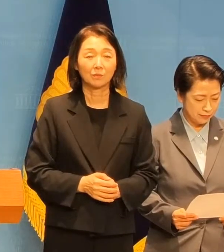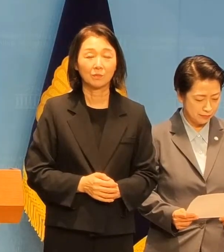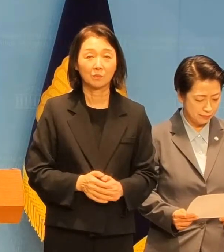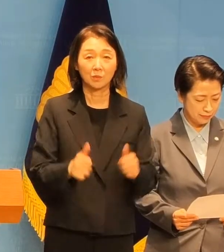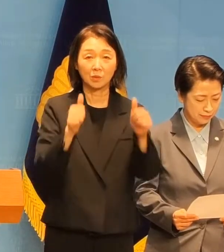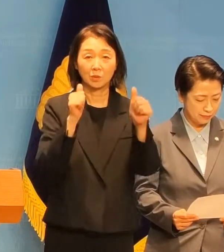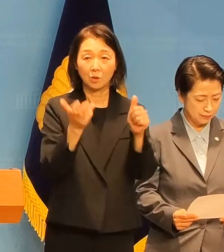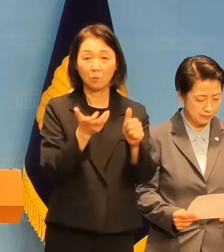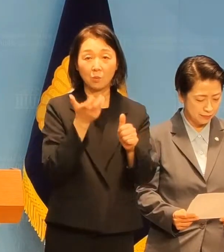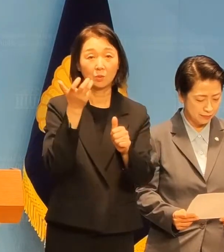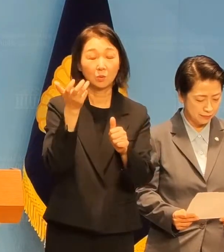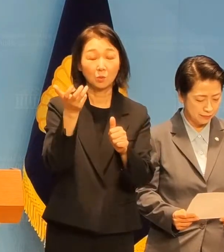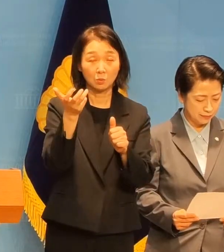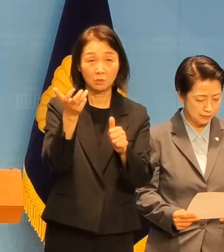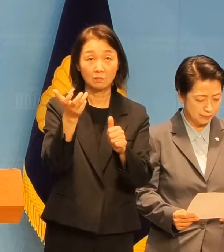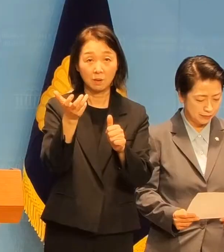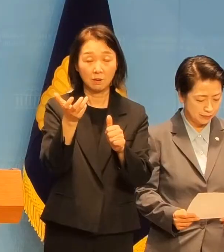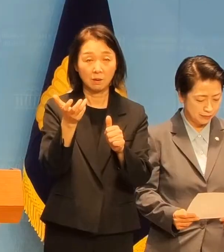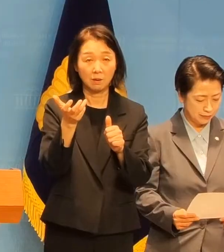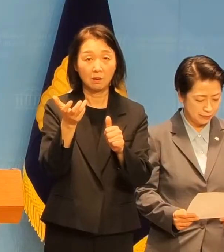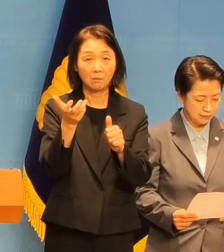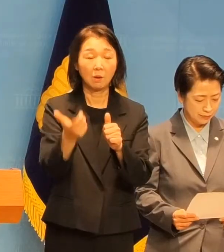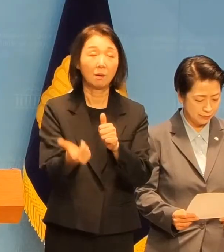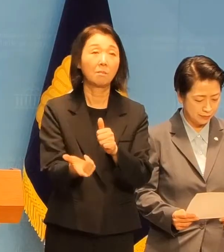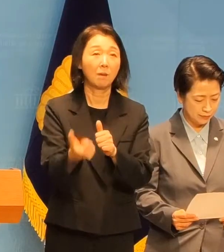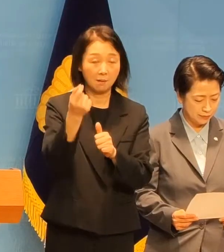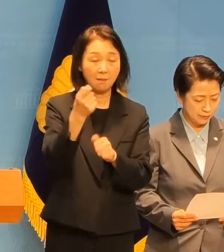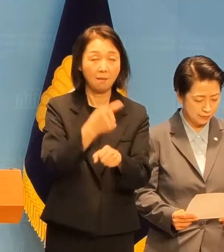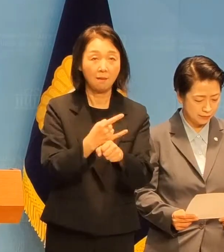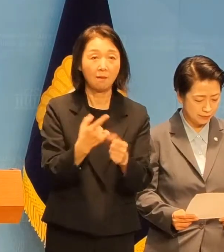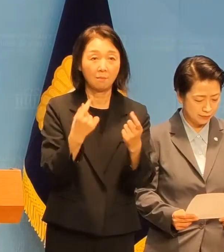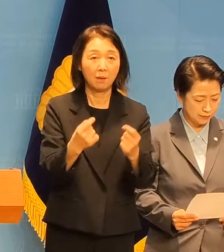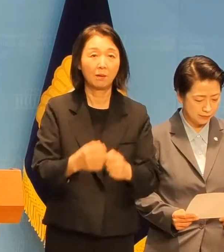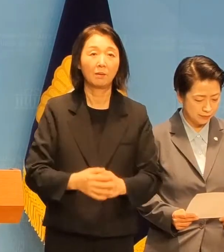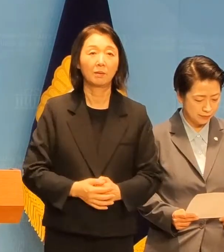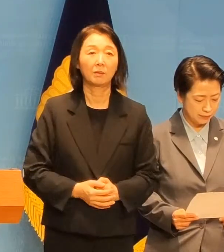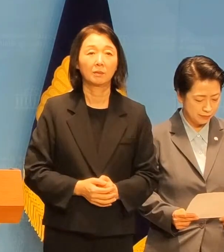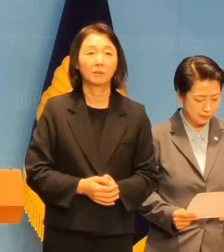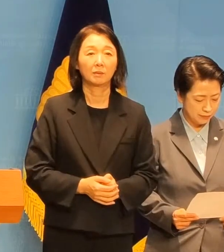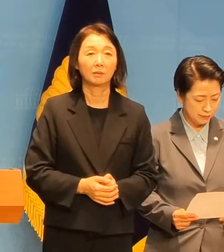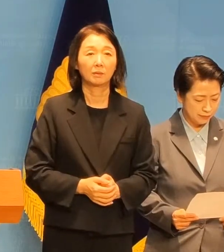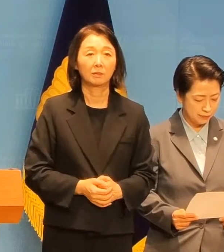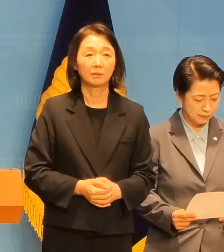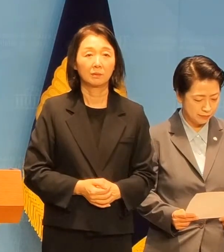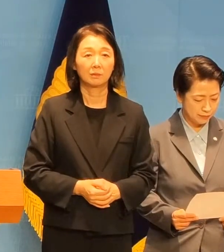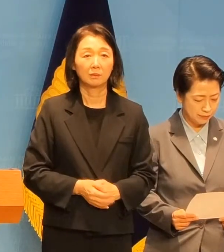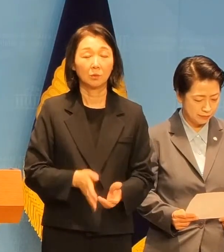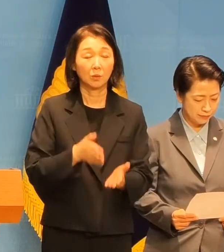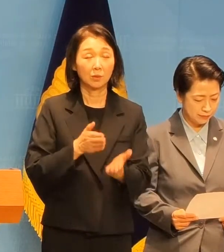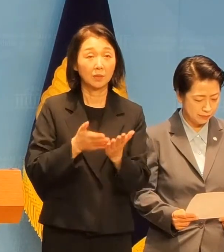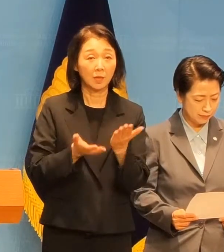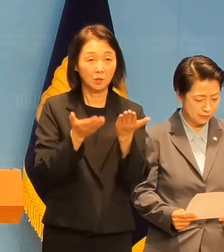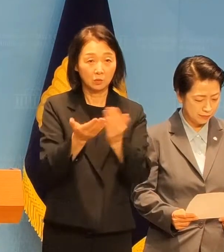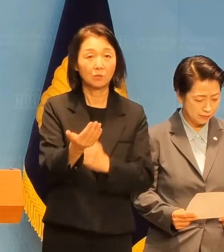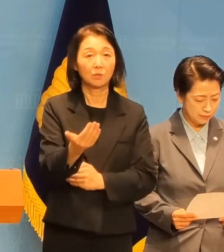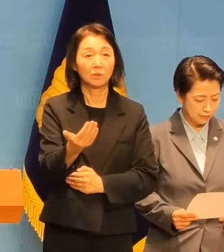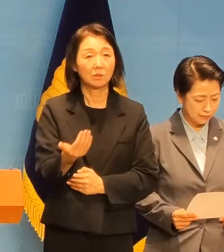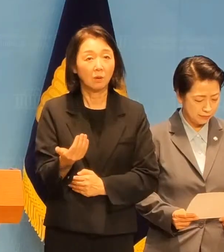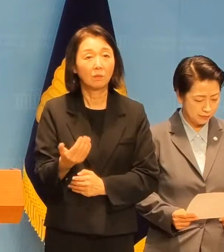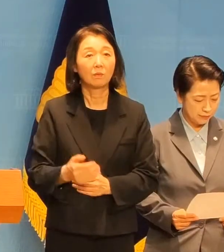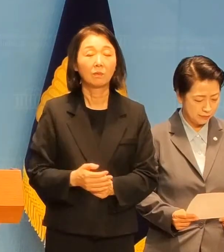송치는 좀 더 이른 시간에 한 것 같습니다. 첫 번째로 기자회견 낭독하기 전에